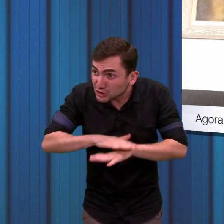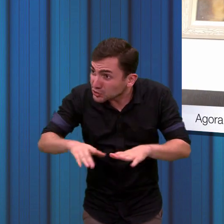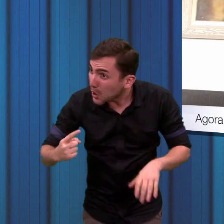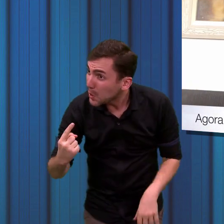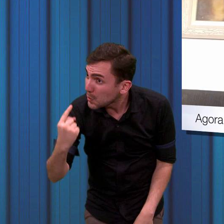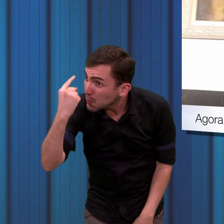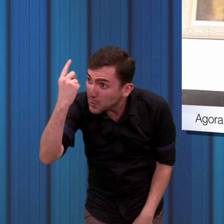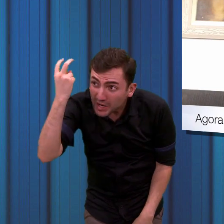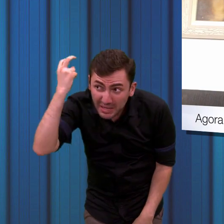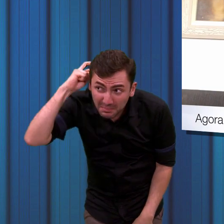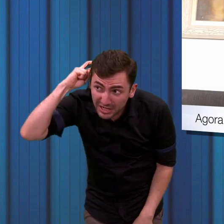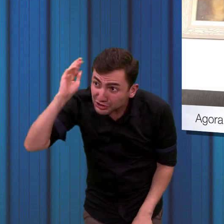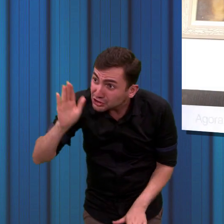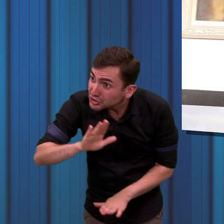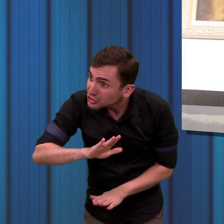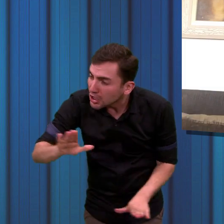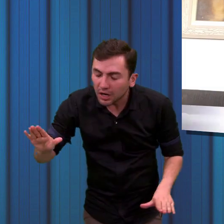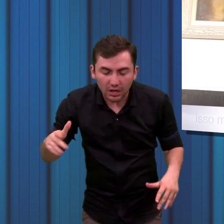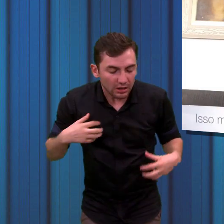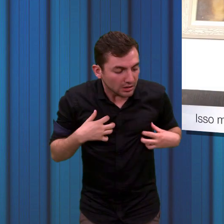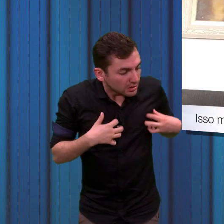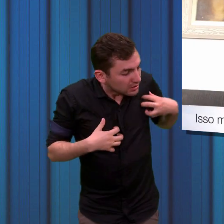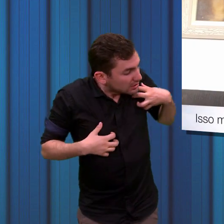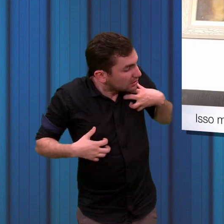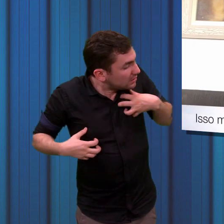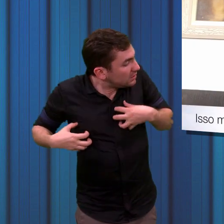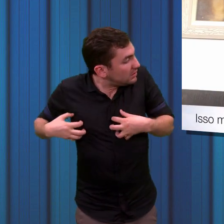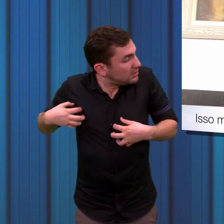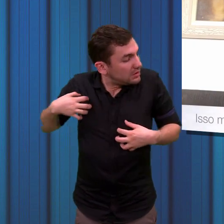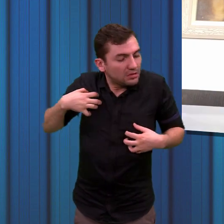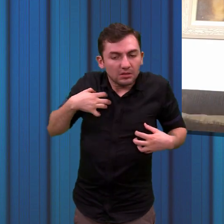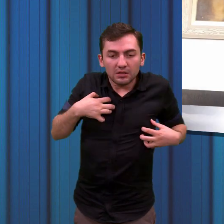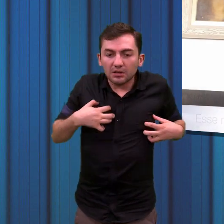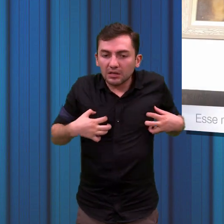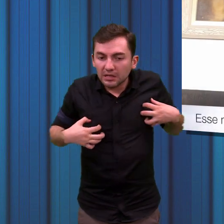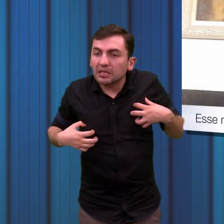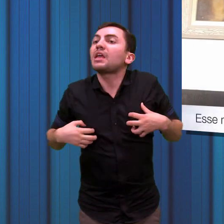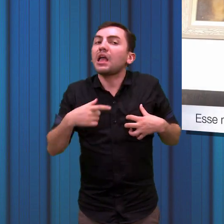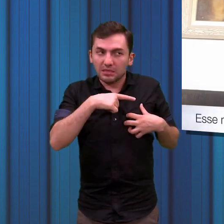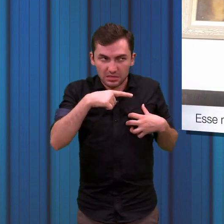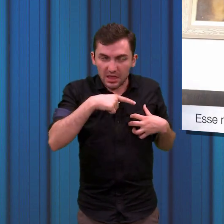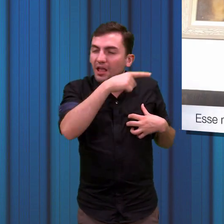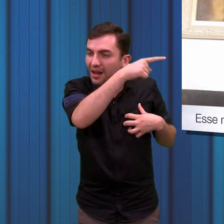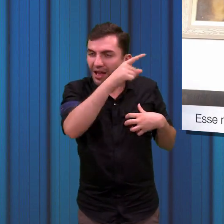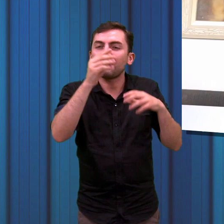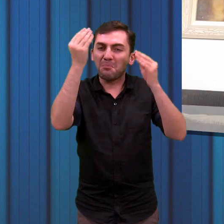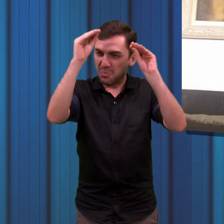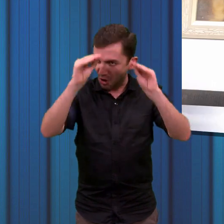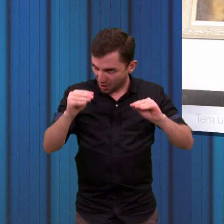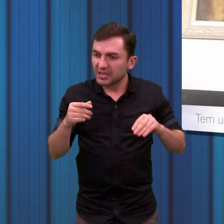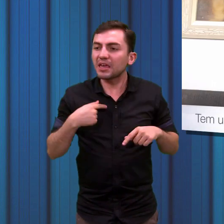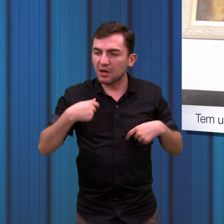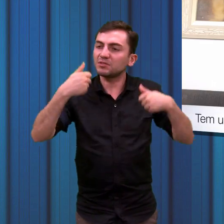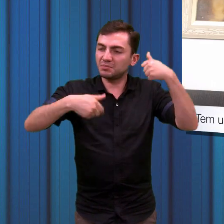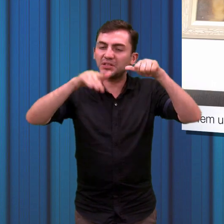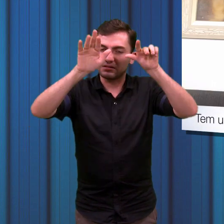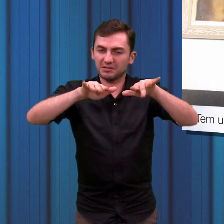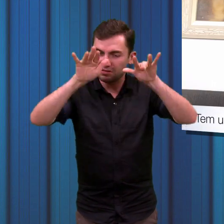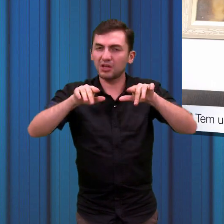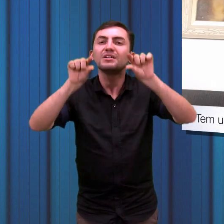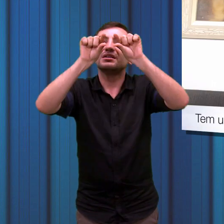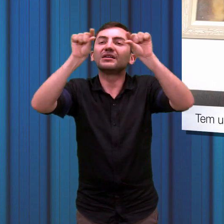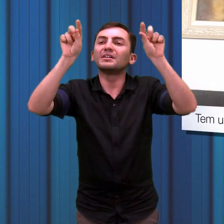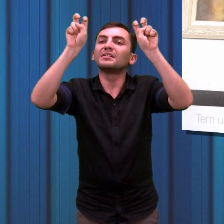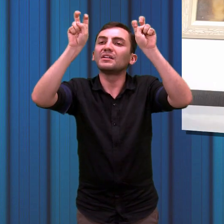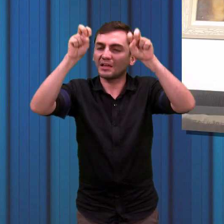com a notícia que só tinha uma opção, isso me deixou desconfortável. Esse momento eu conto lá no blog. Tem um post